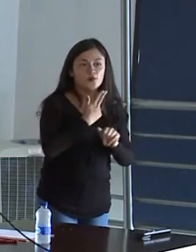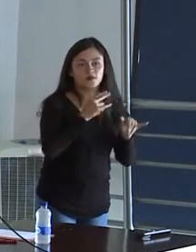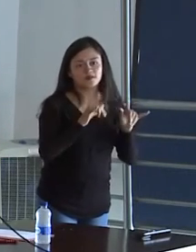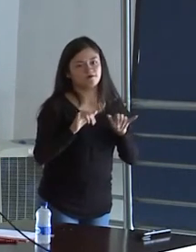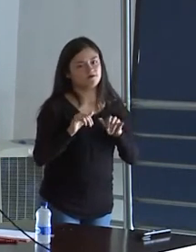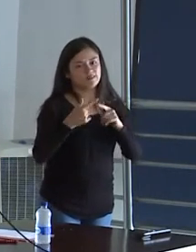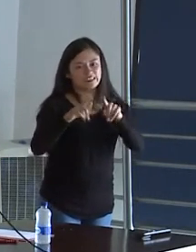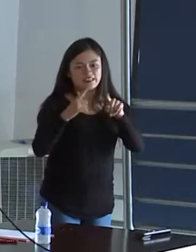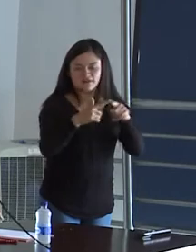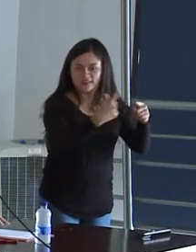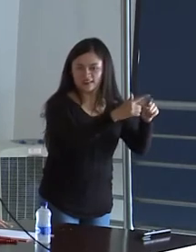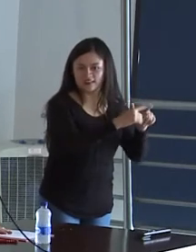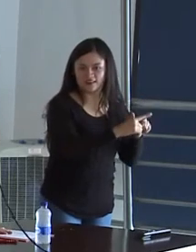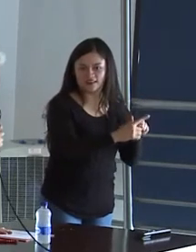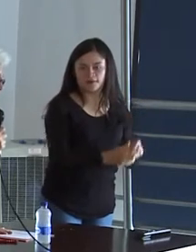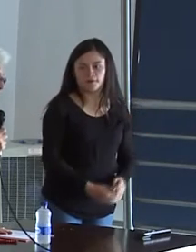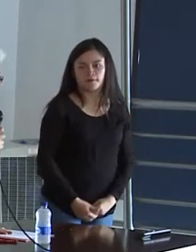diferente.